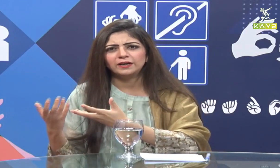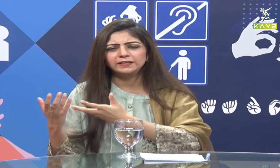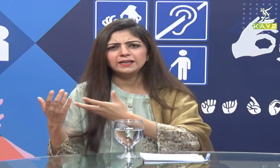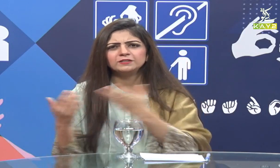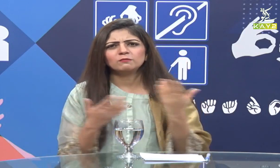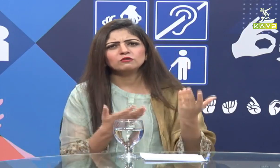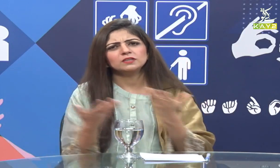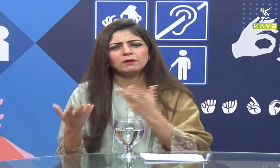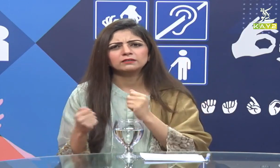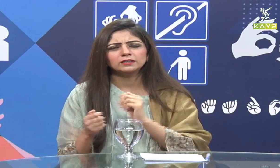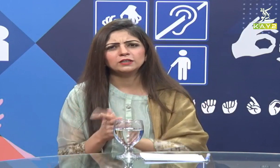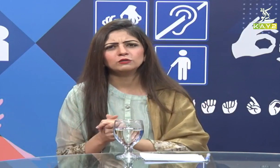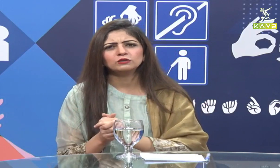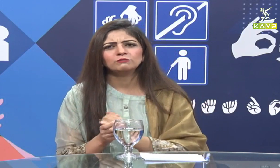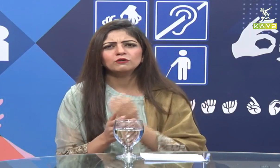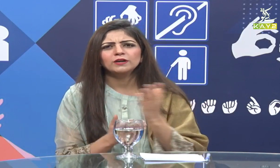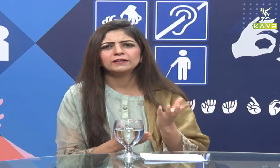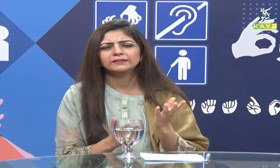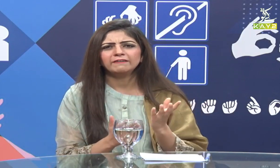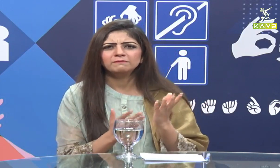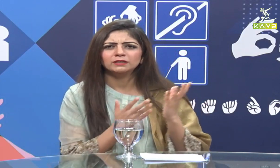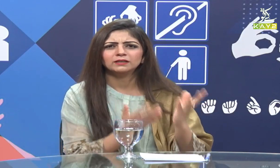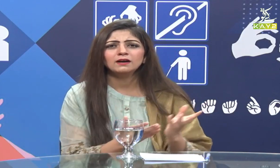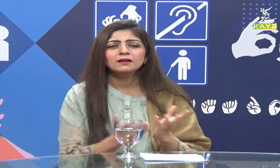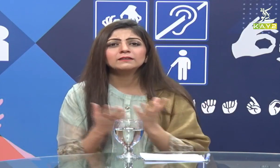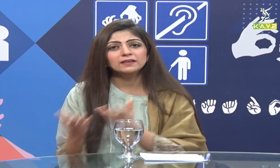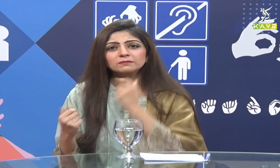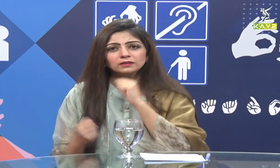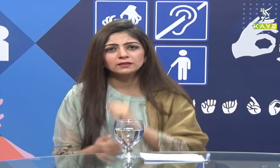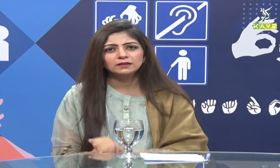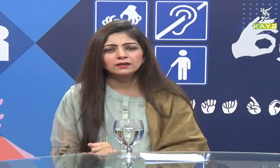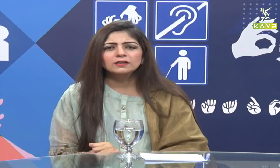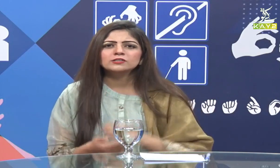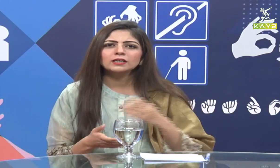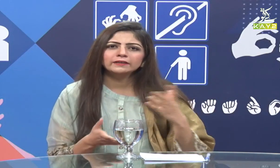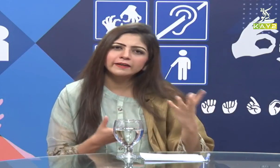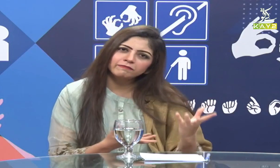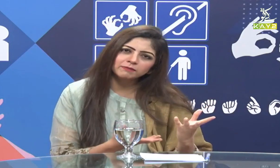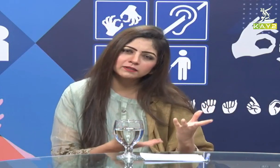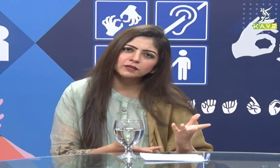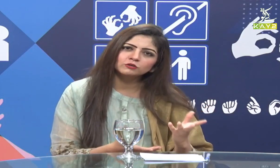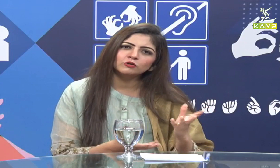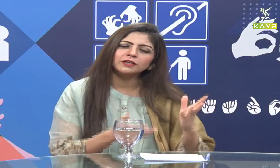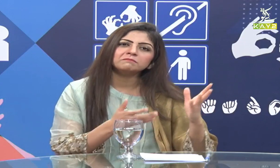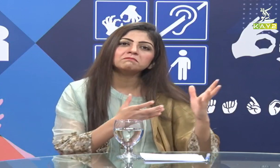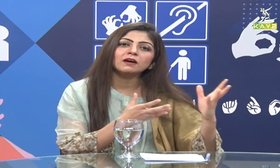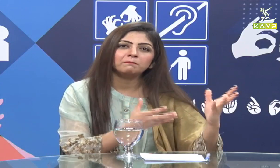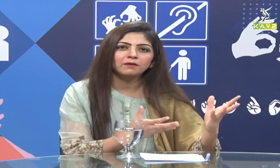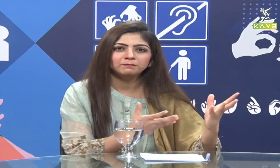सोसाइटी है, जब उससे बात करनी हो तो वो एक डेफ बंदा कैसे बात करेगा? चलें डेफ बंदा तो कोई अपनी